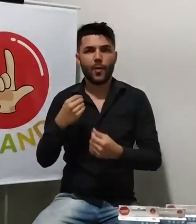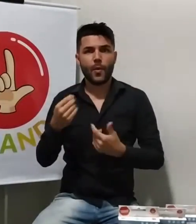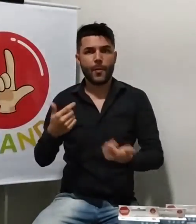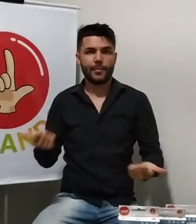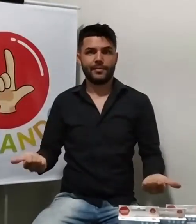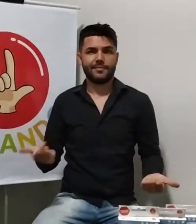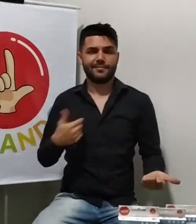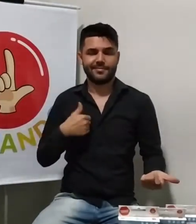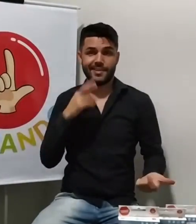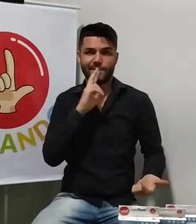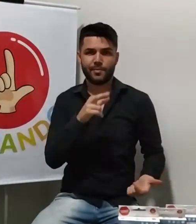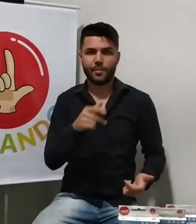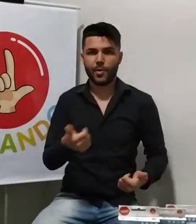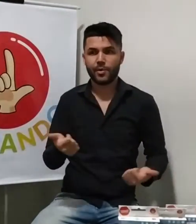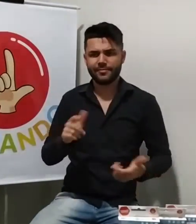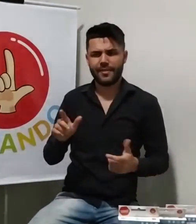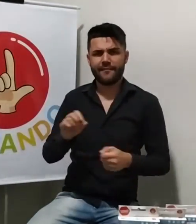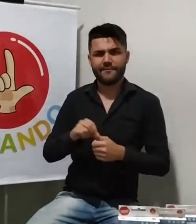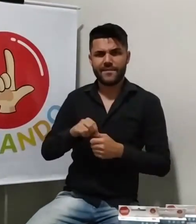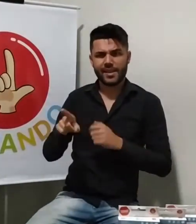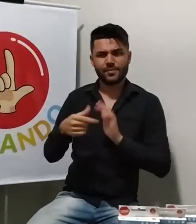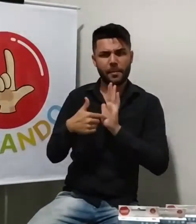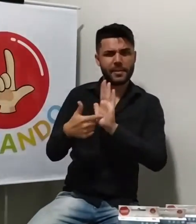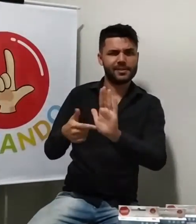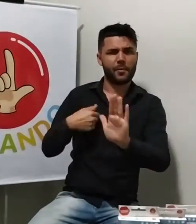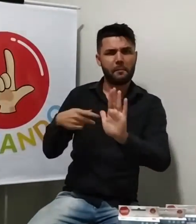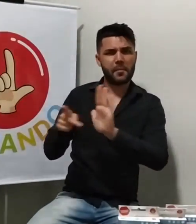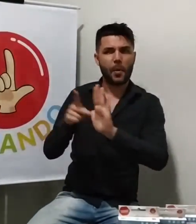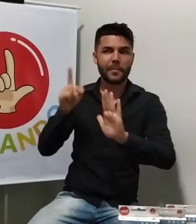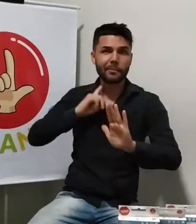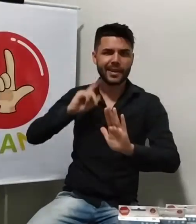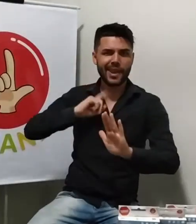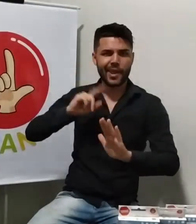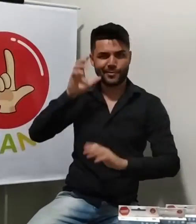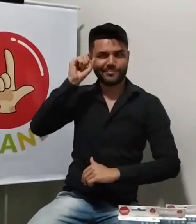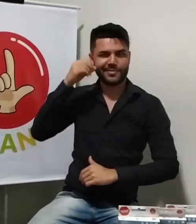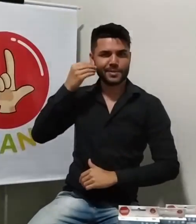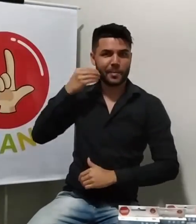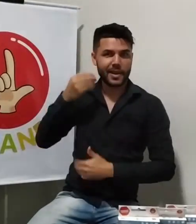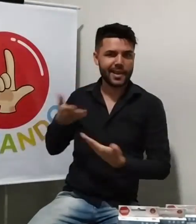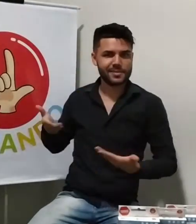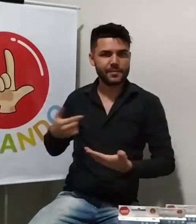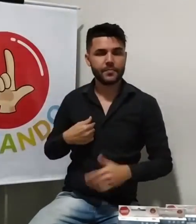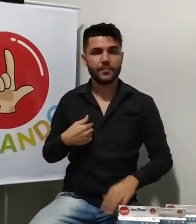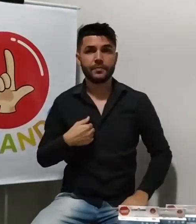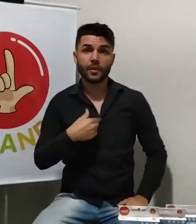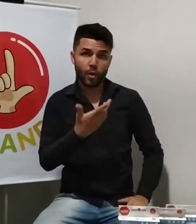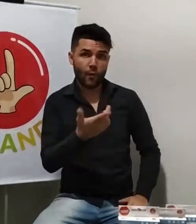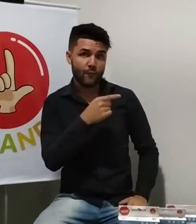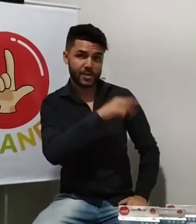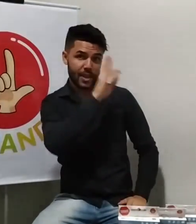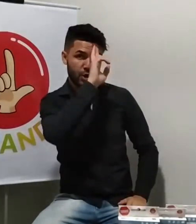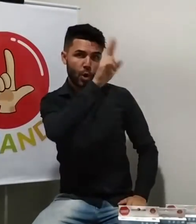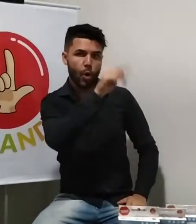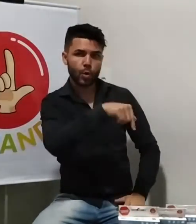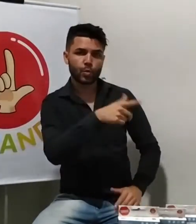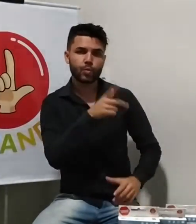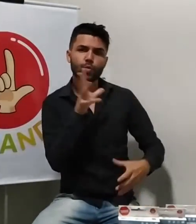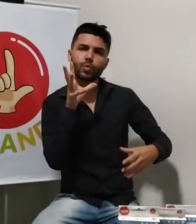com a Band no outro dia, fui lá, fechei com o investidor, peguei 5 milhões. Entre essas duas coisas, um monte de coisa acontece. Qual foi o teu pitch? Qual foi o teu argumento pra